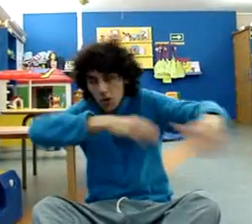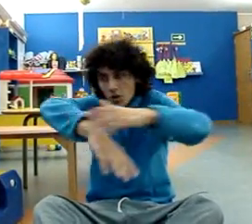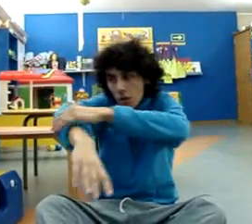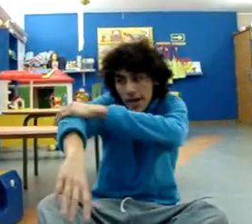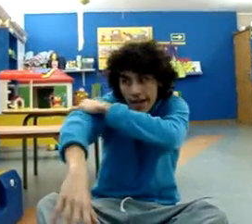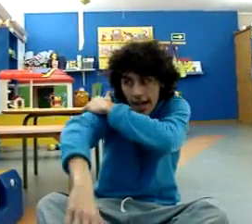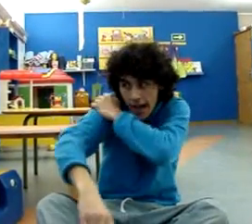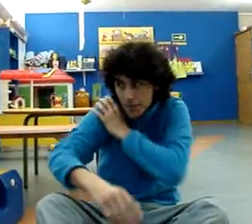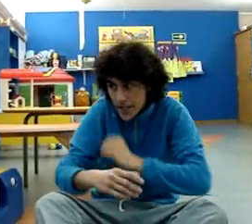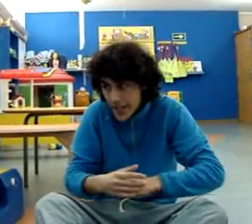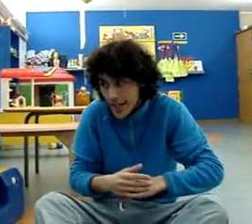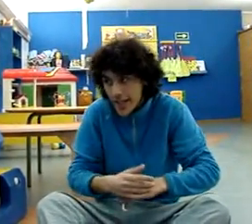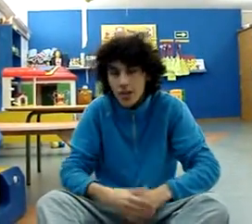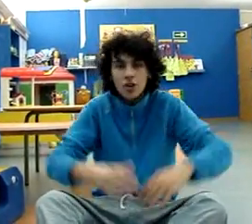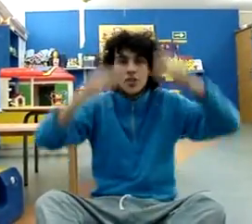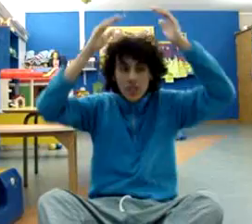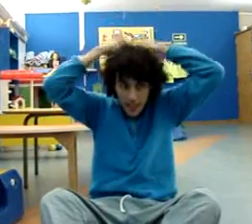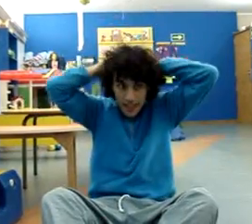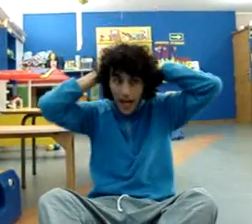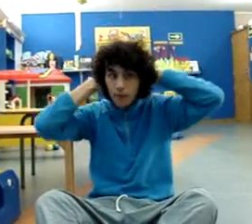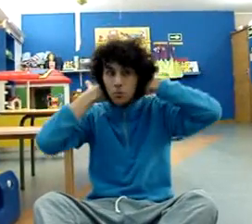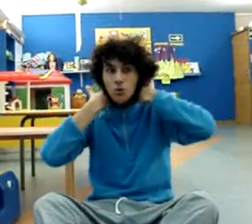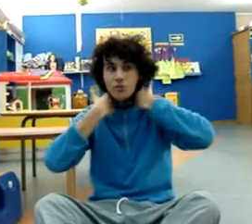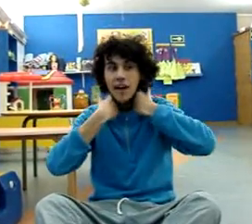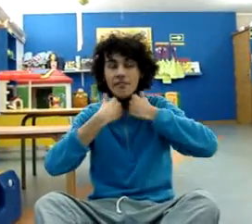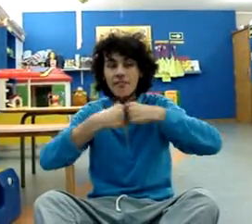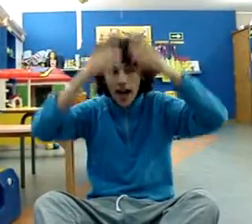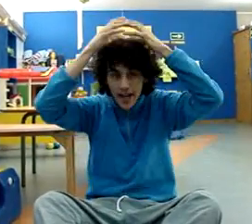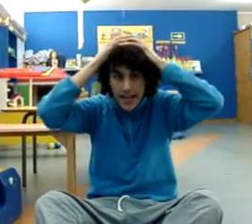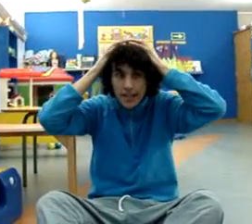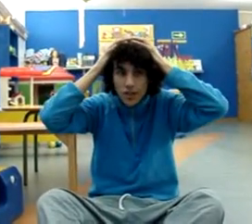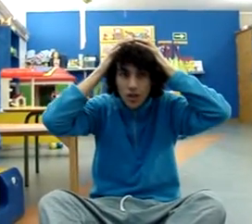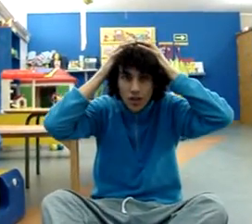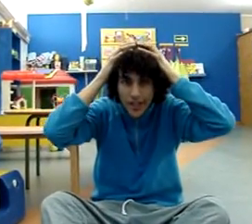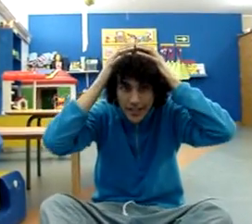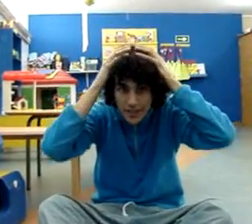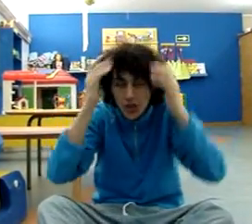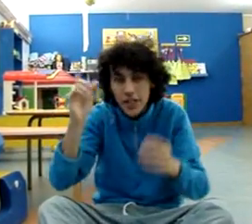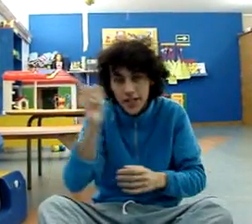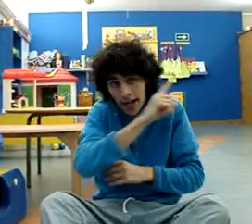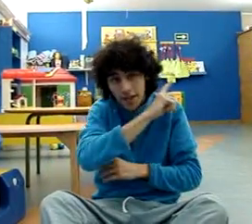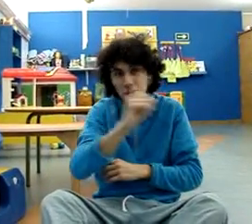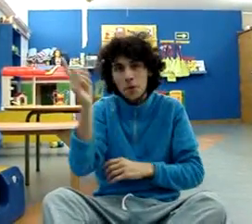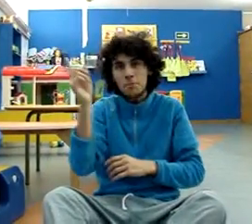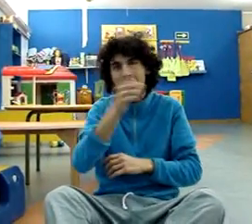pongo el abrigo, la bufanda, el gorrito y ya no